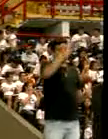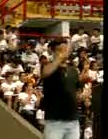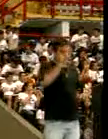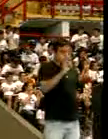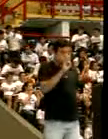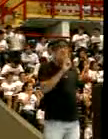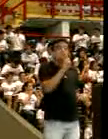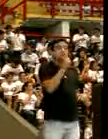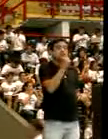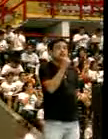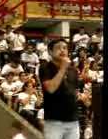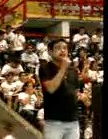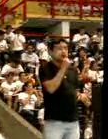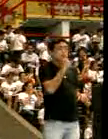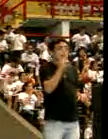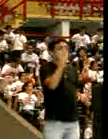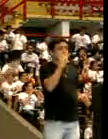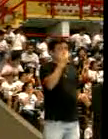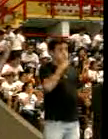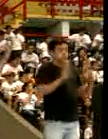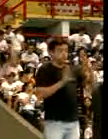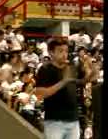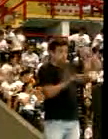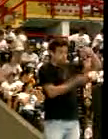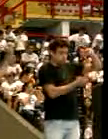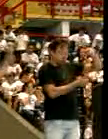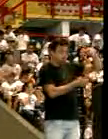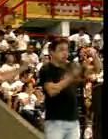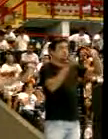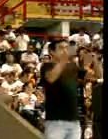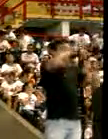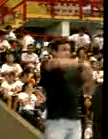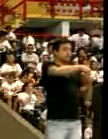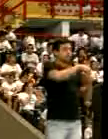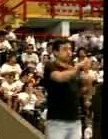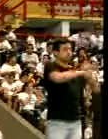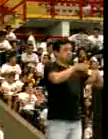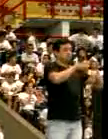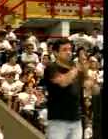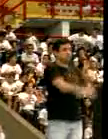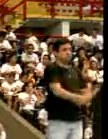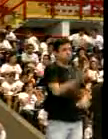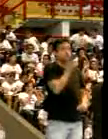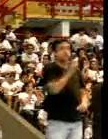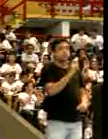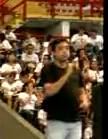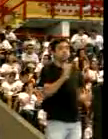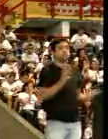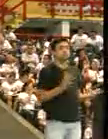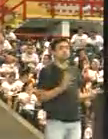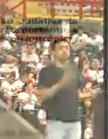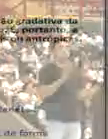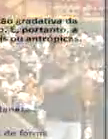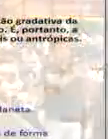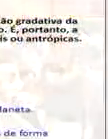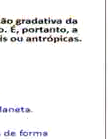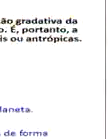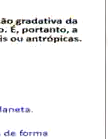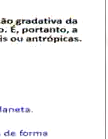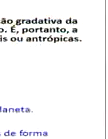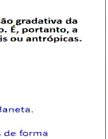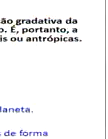12% da água doce do mundo encontra-se no Brasil. Isso é bom ou não? É